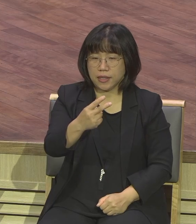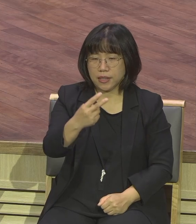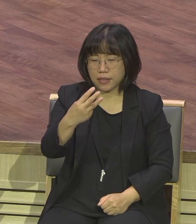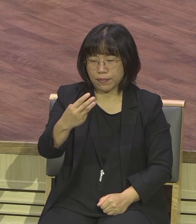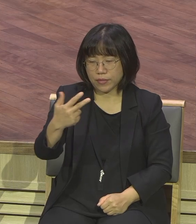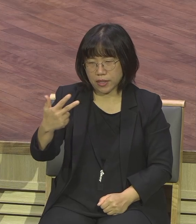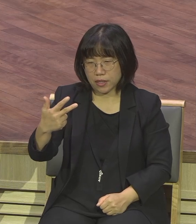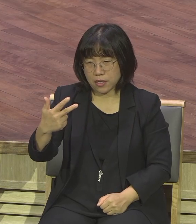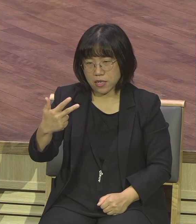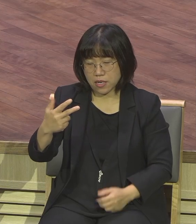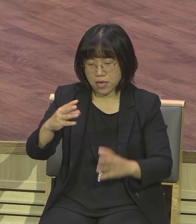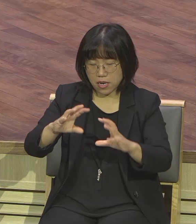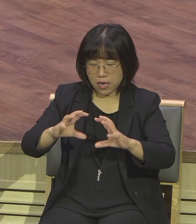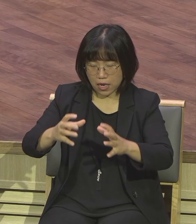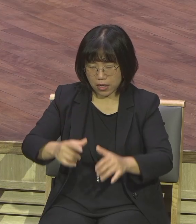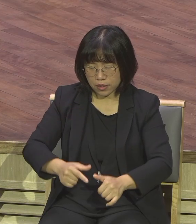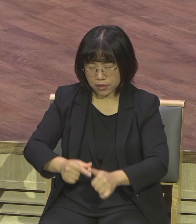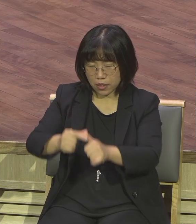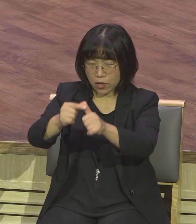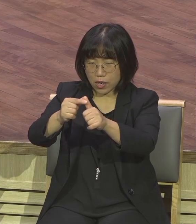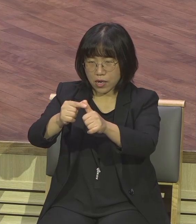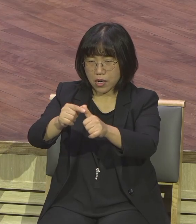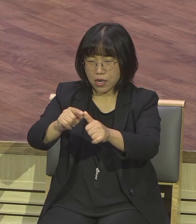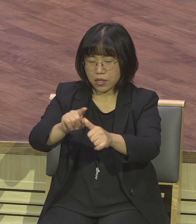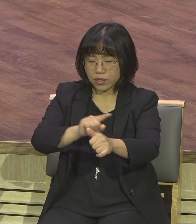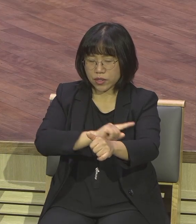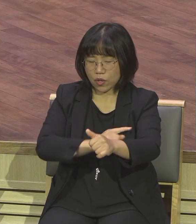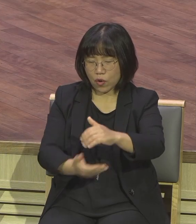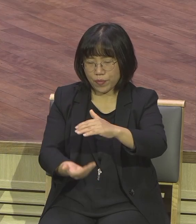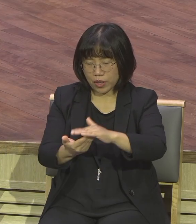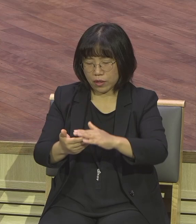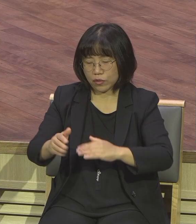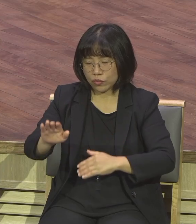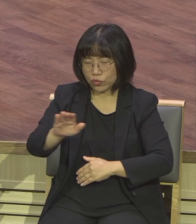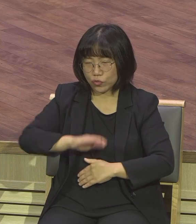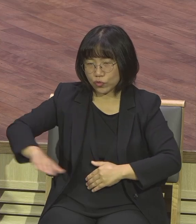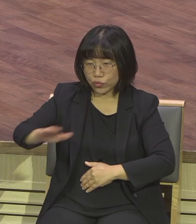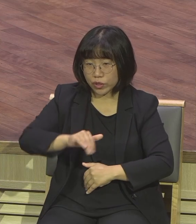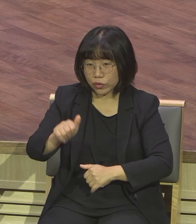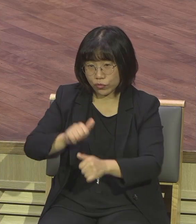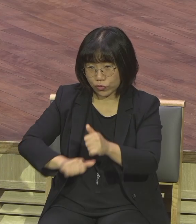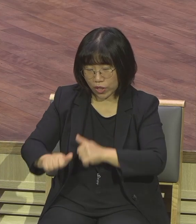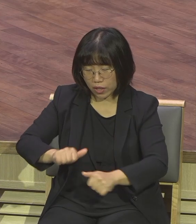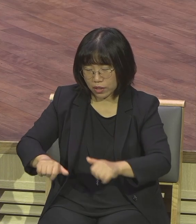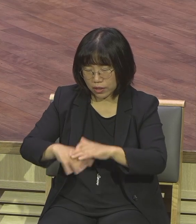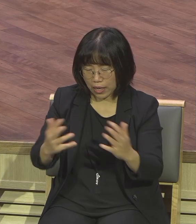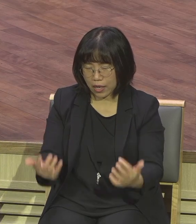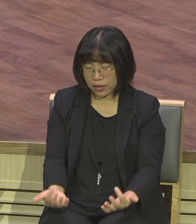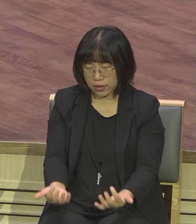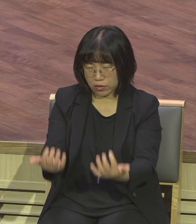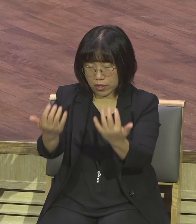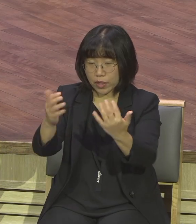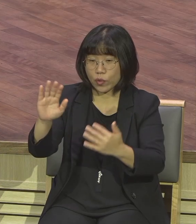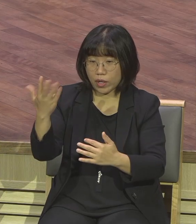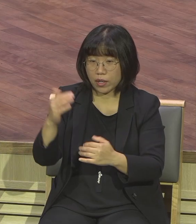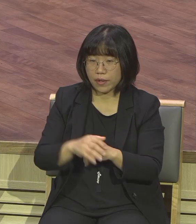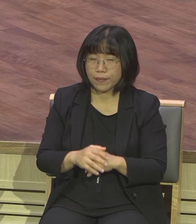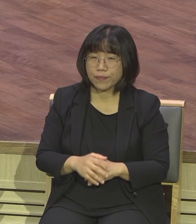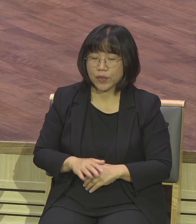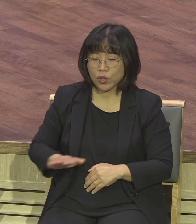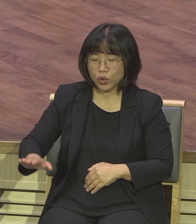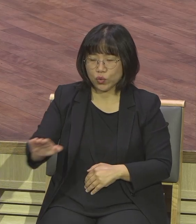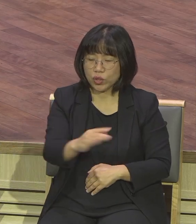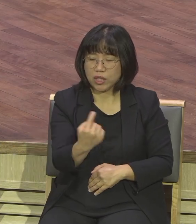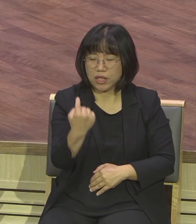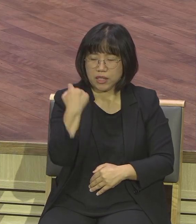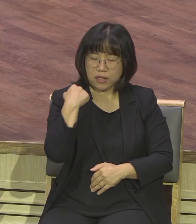주역들이 서밋이 설 거예요. 우리 후대들. 그래서요. 우리 렘넌트, 우리 사르빈들은 후견인 되어야